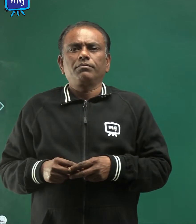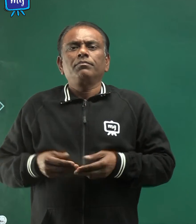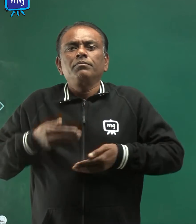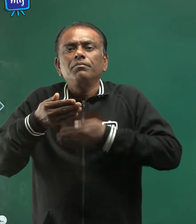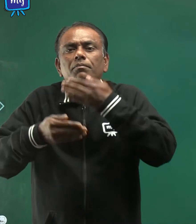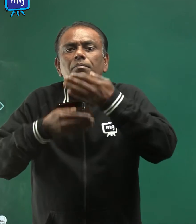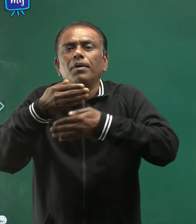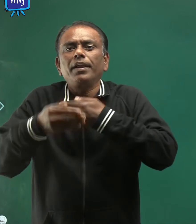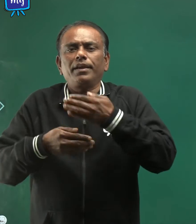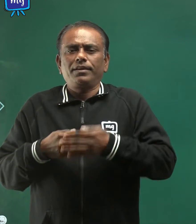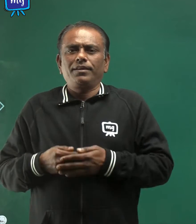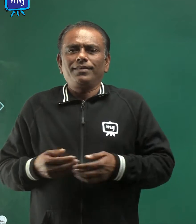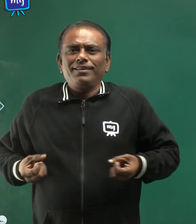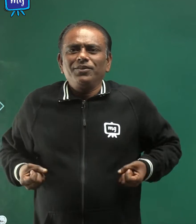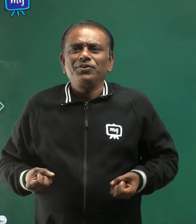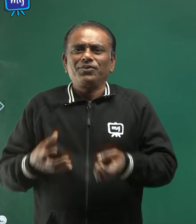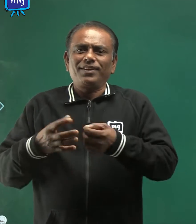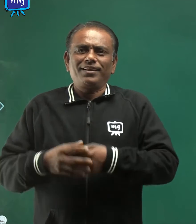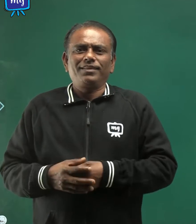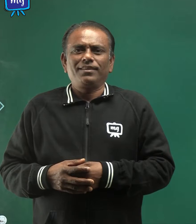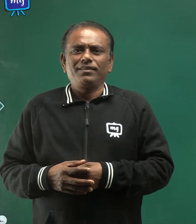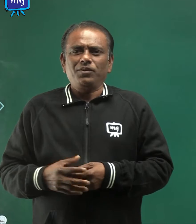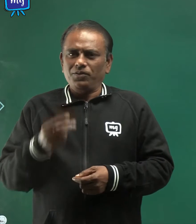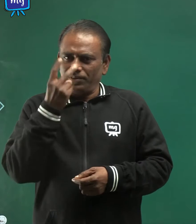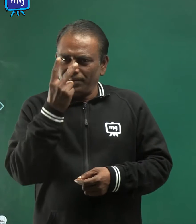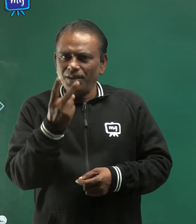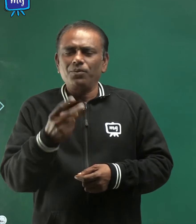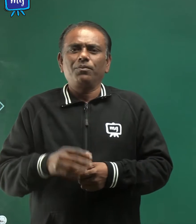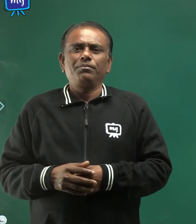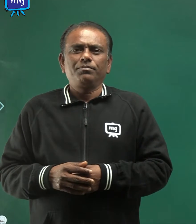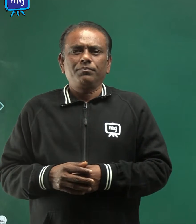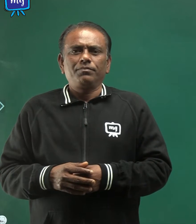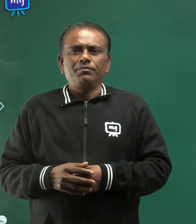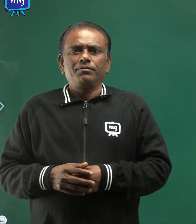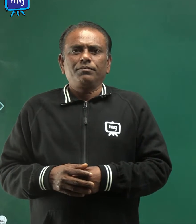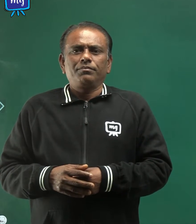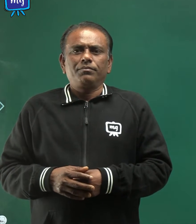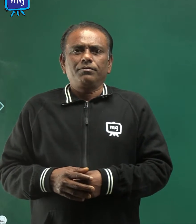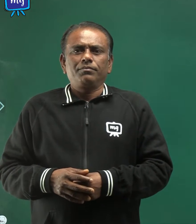पढ़ेंगे। शुरू करें। देखो,